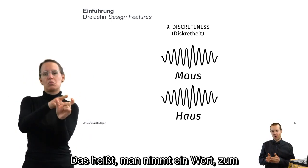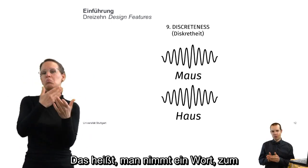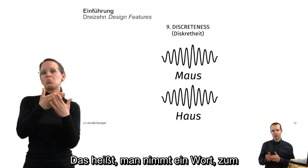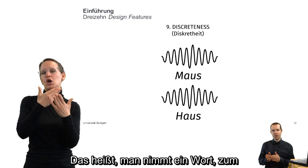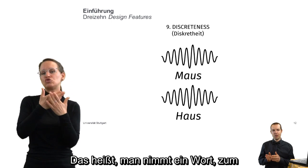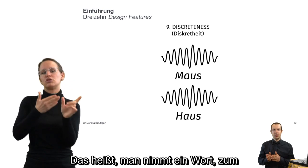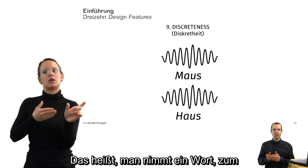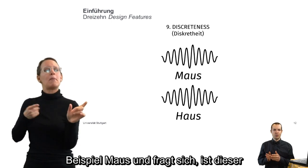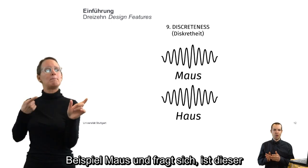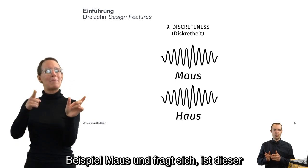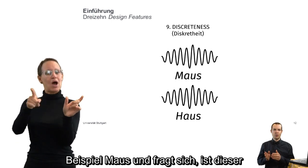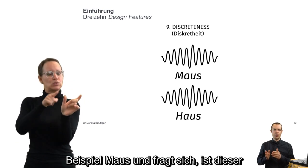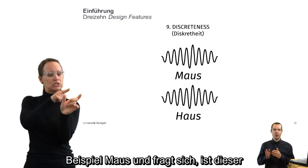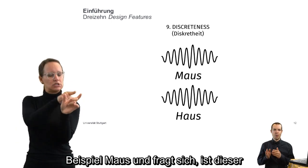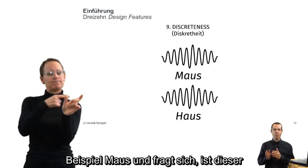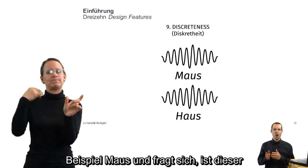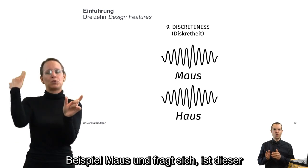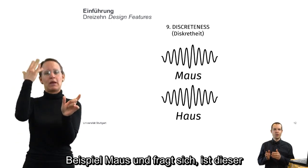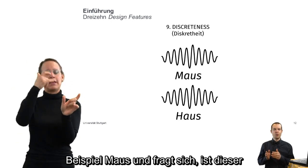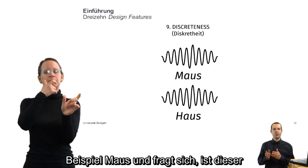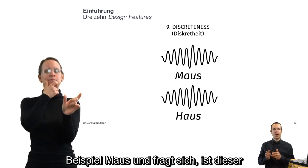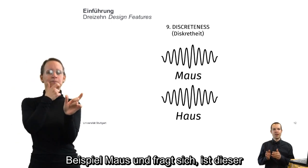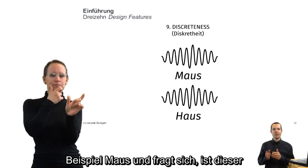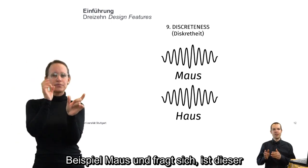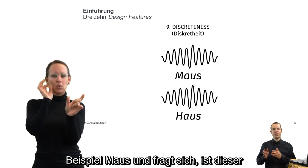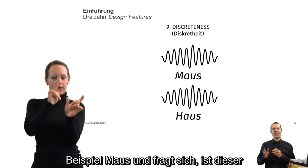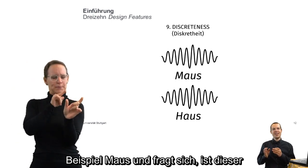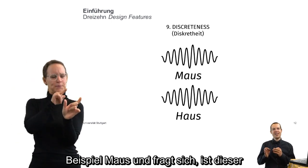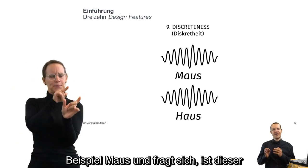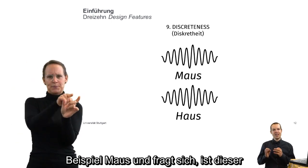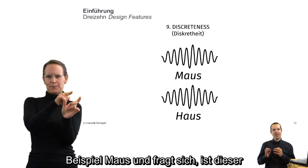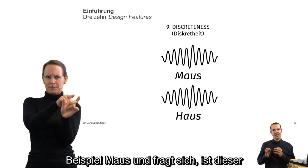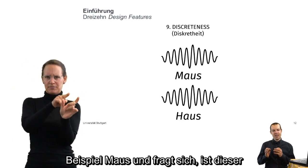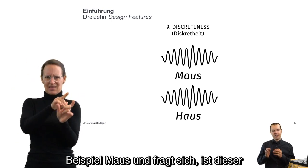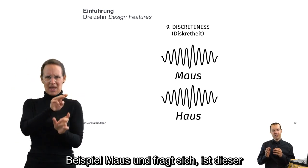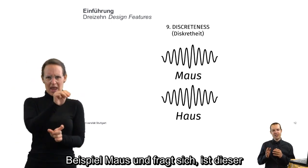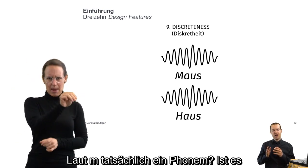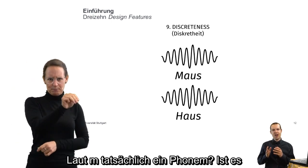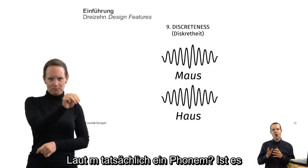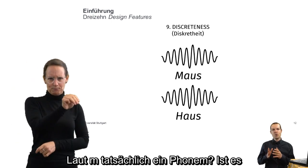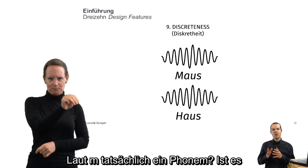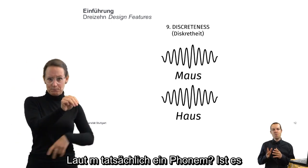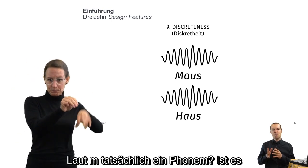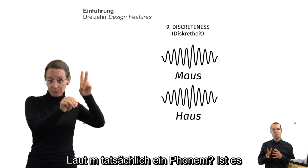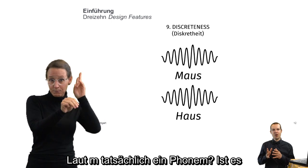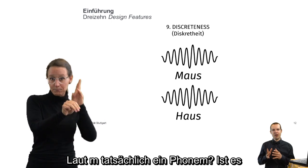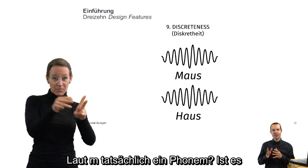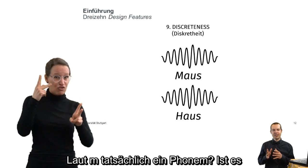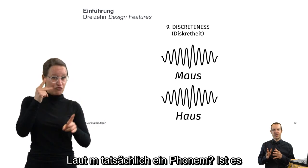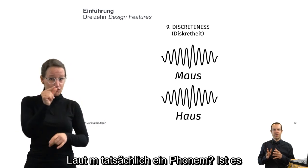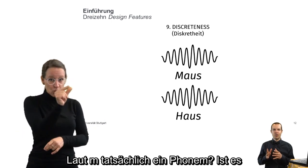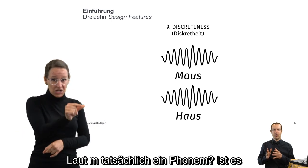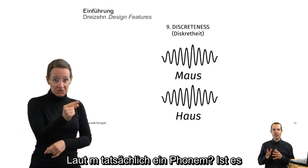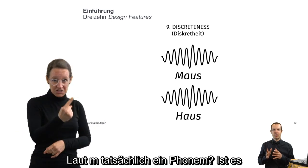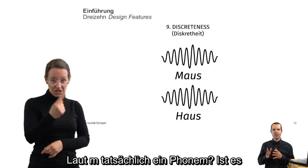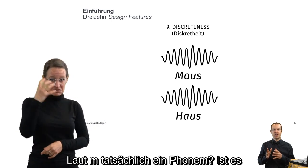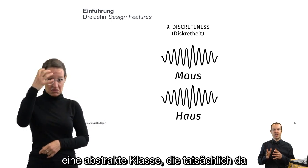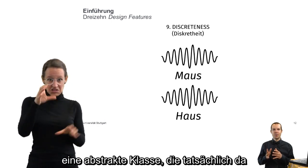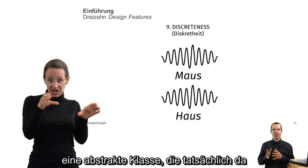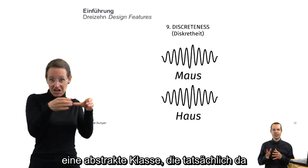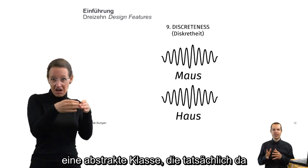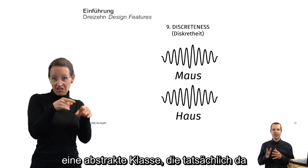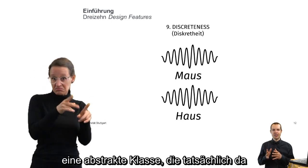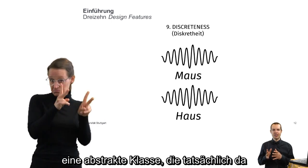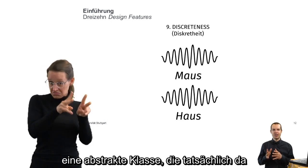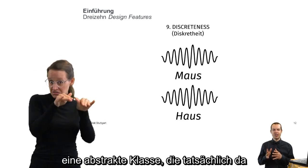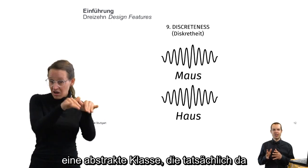nimmt ein Wort, zum Beispiel Maus, und fragt sich, ist dieser Laut M tatsächlich ein Phonem? Ist es